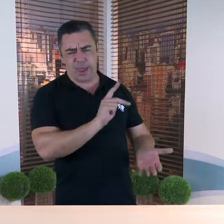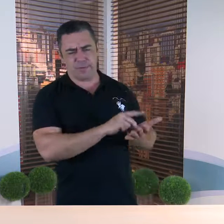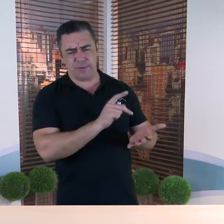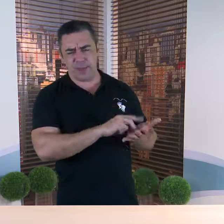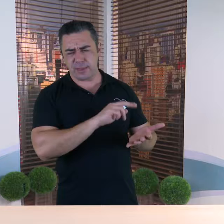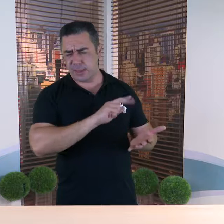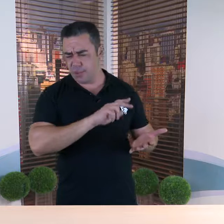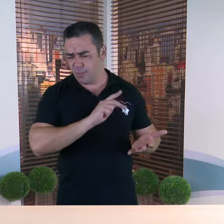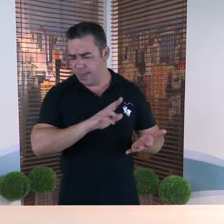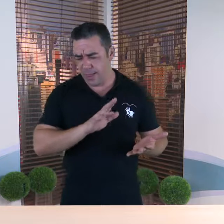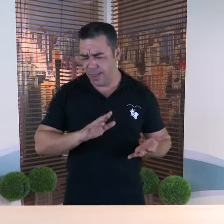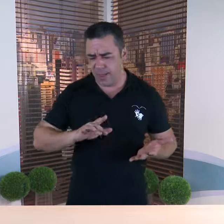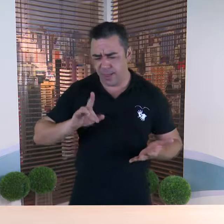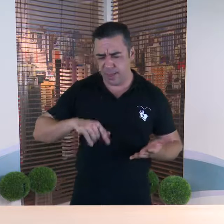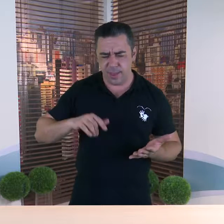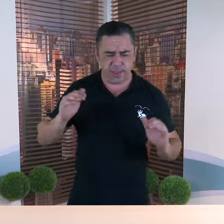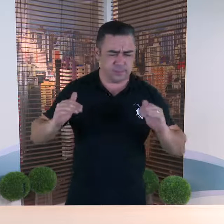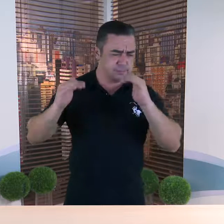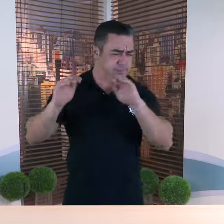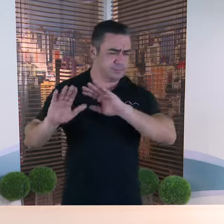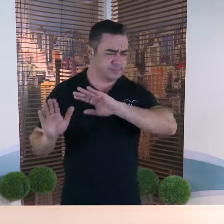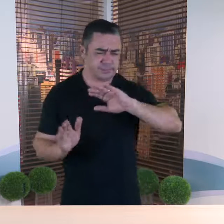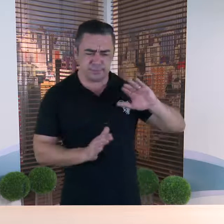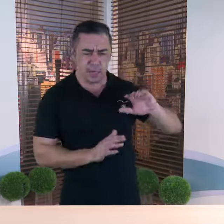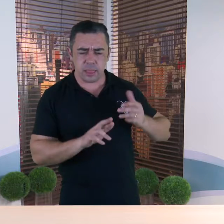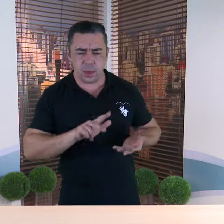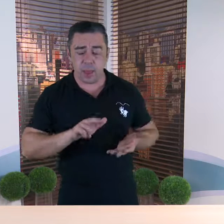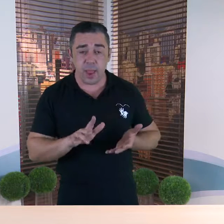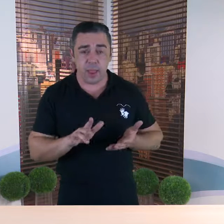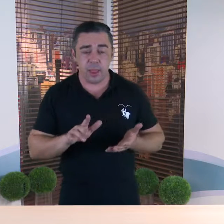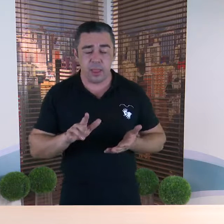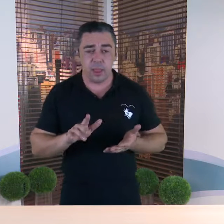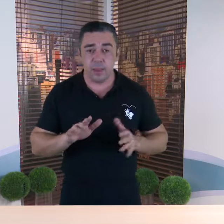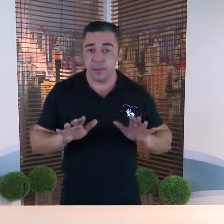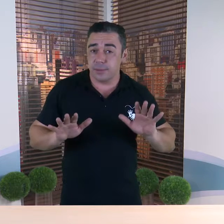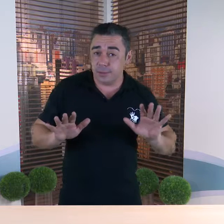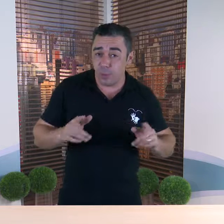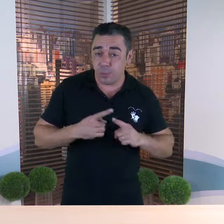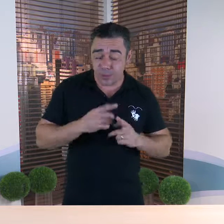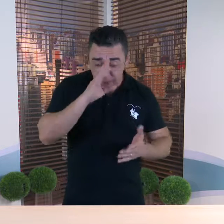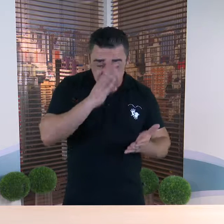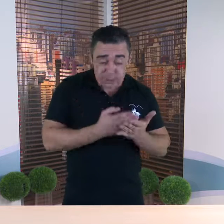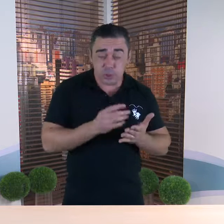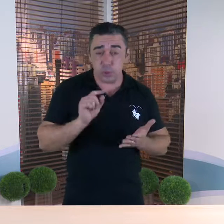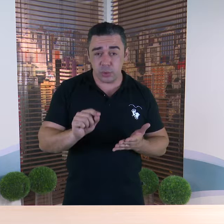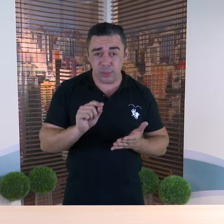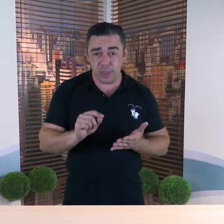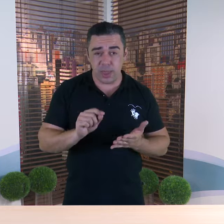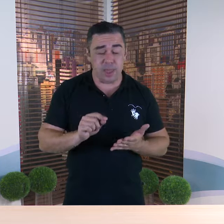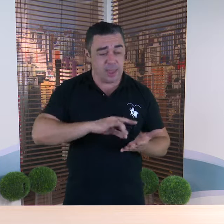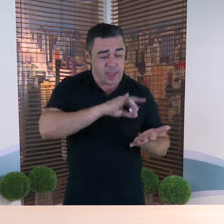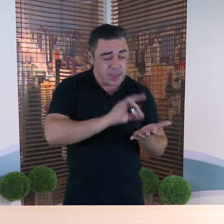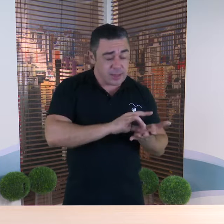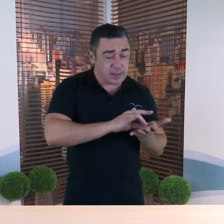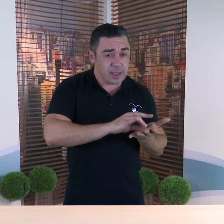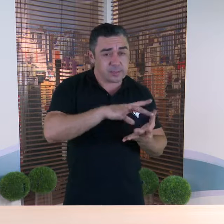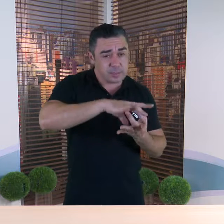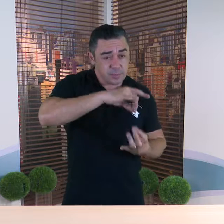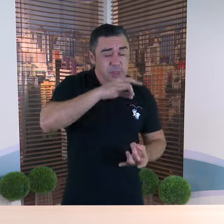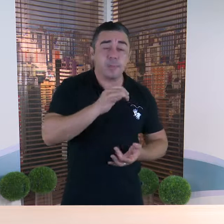como sendo uma realidade de natureza sobrenatural ou espiritual. Por acreditar que realidades